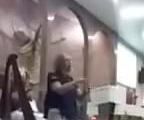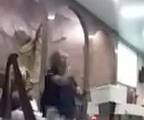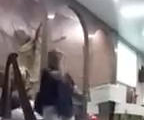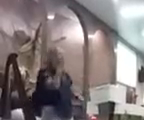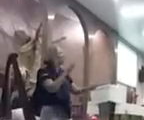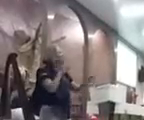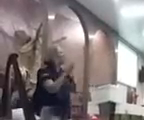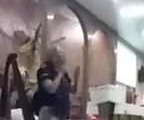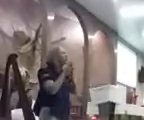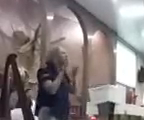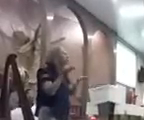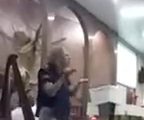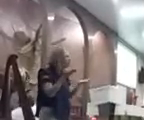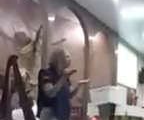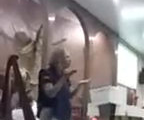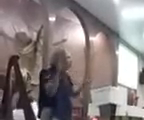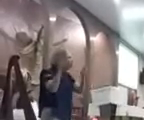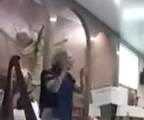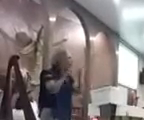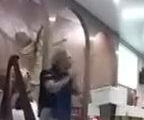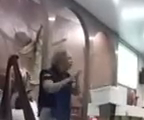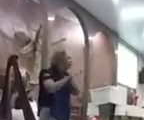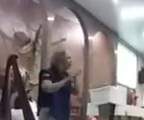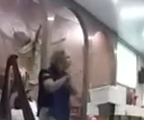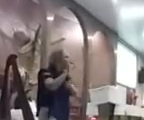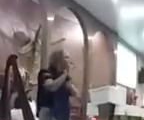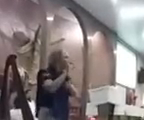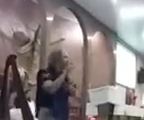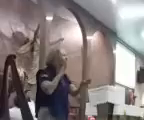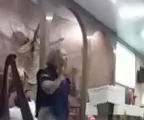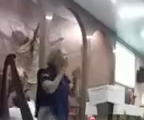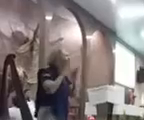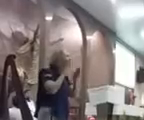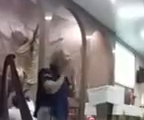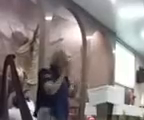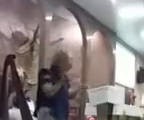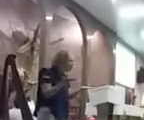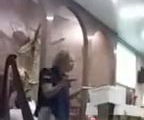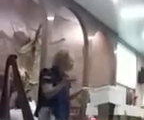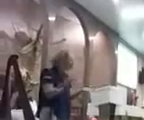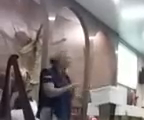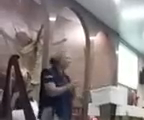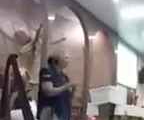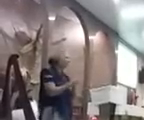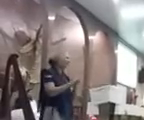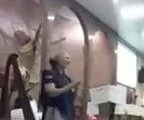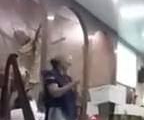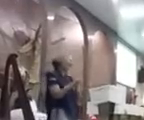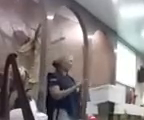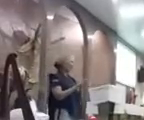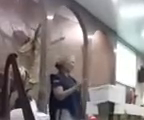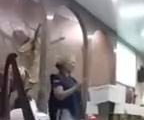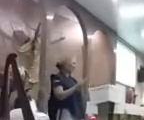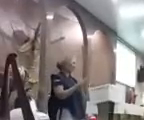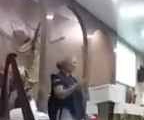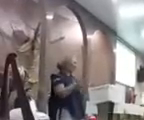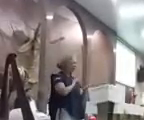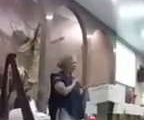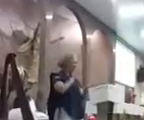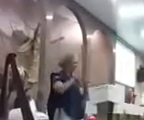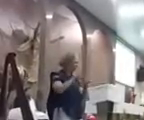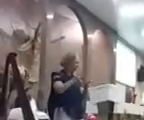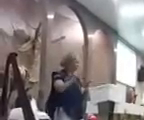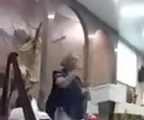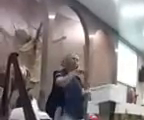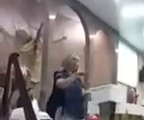comigo, que não olha nos meus olhos, que não passa o mesmo sofrimento que eu na minha casa, na minha